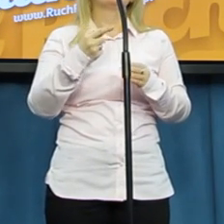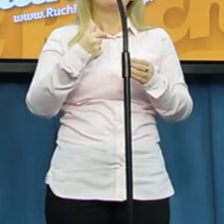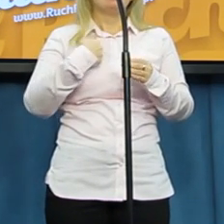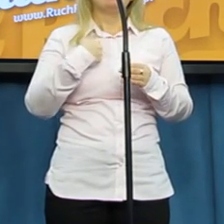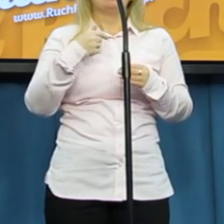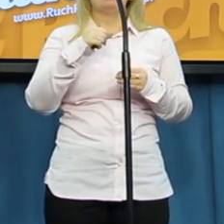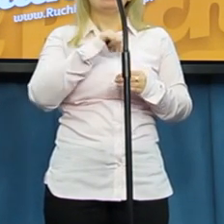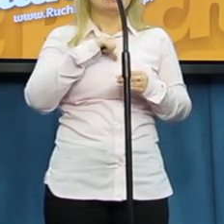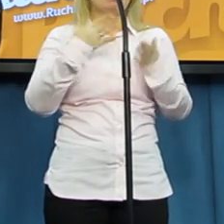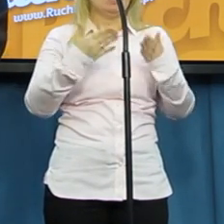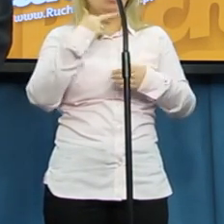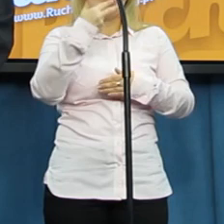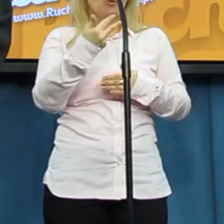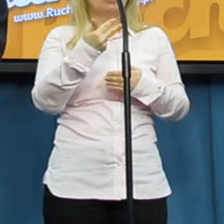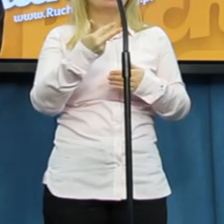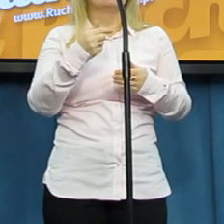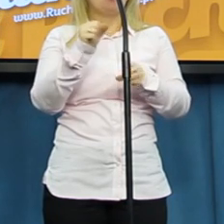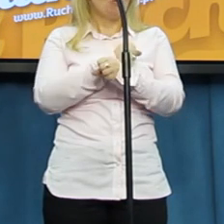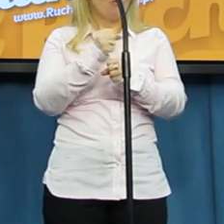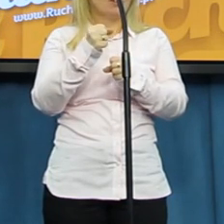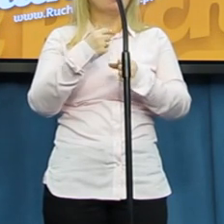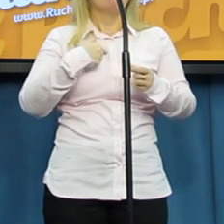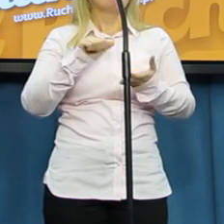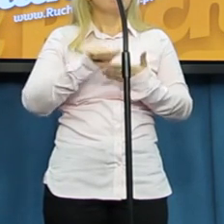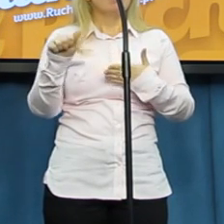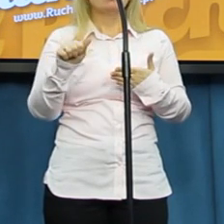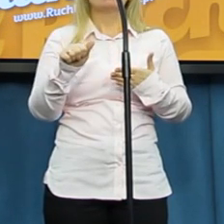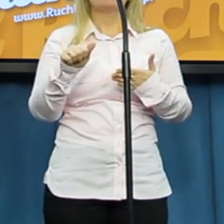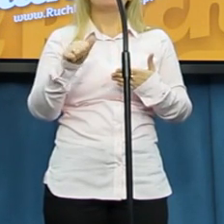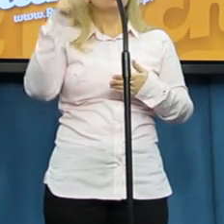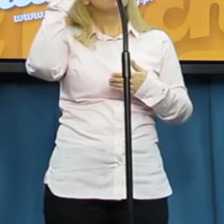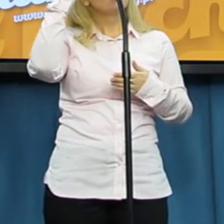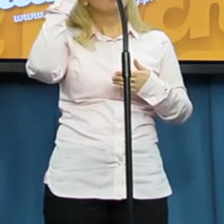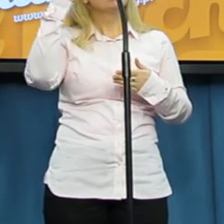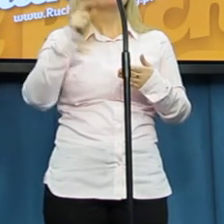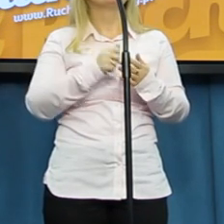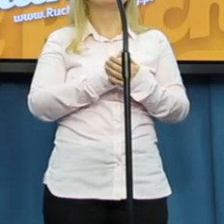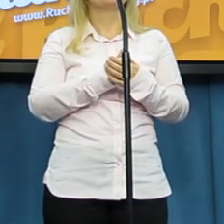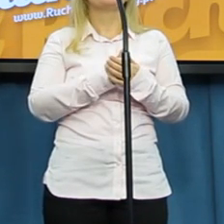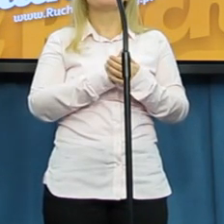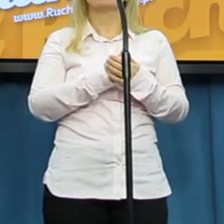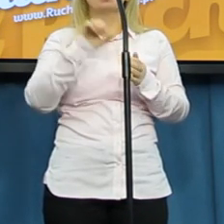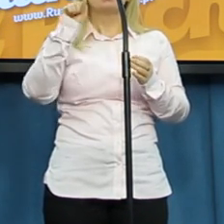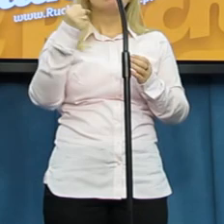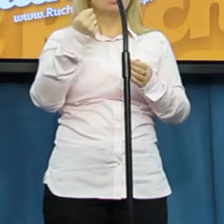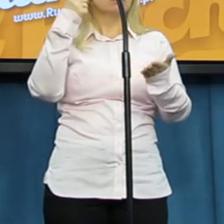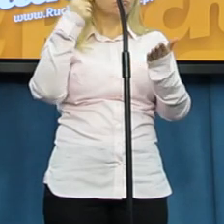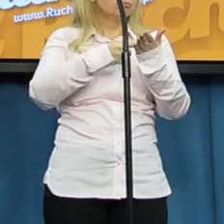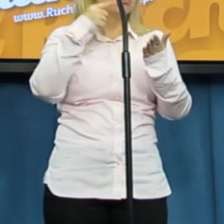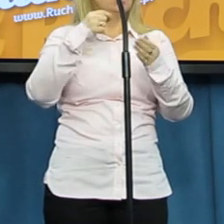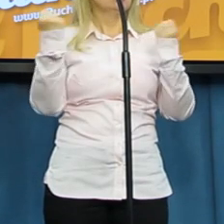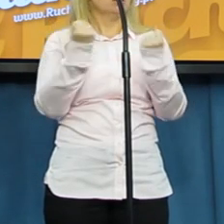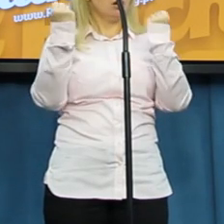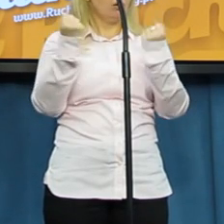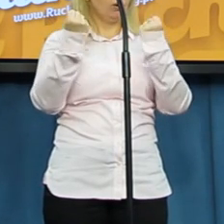będę się starał, mówię zupełnie poważnie. Ja jestem człowiekiem bardzo konkretnych działań